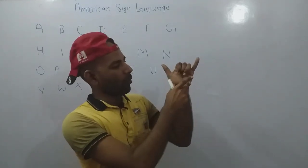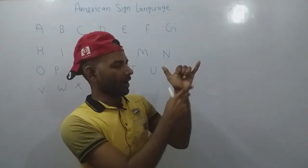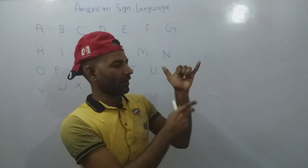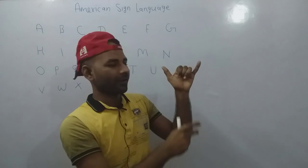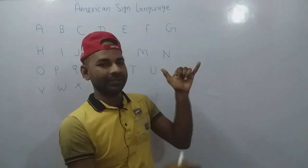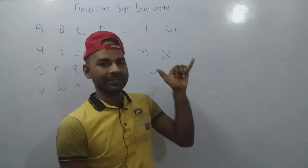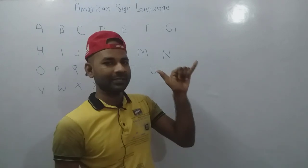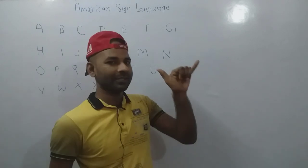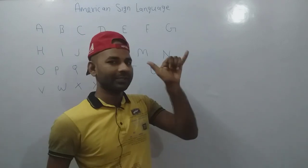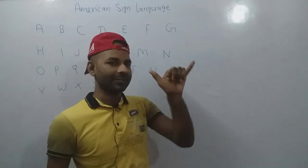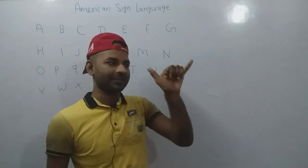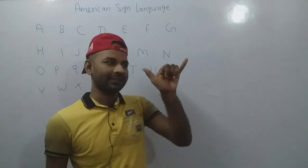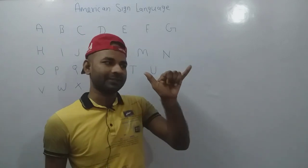Y, ठीक, ऐसे ऐसे।